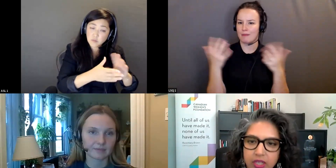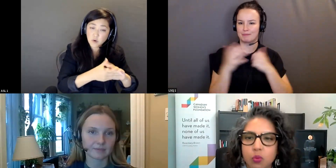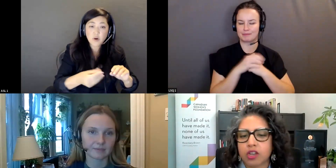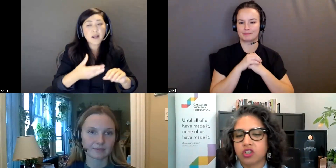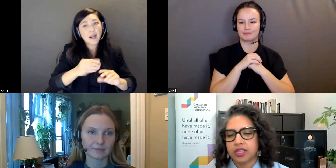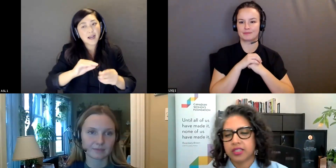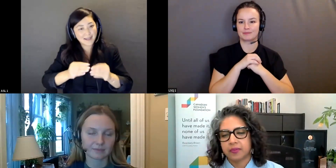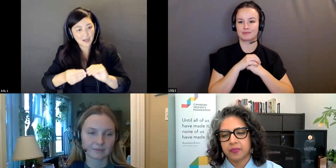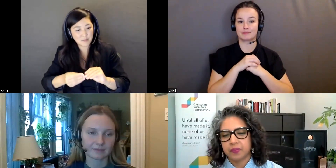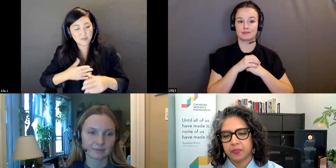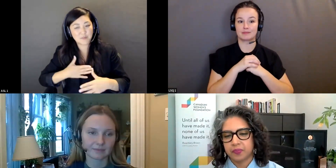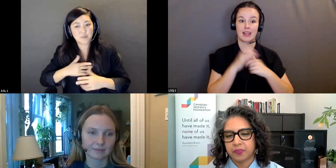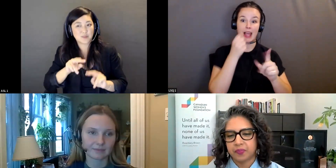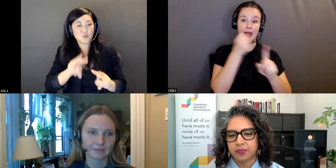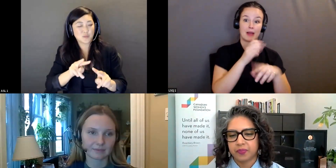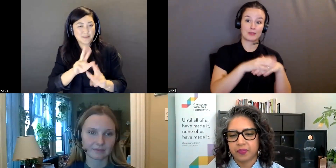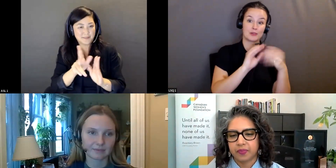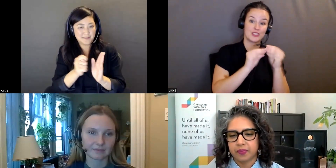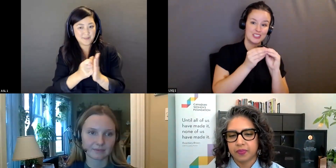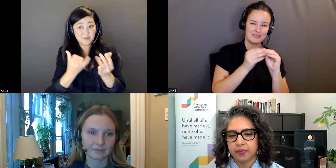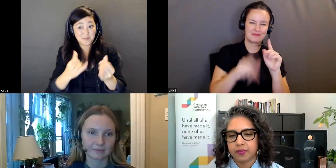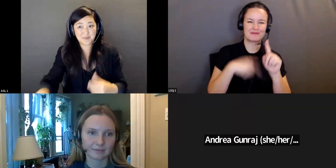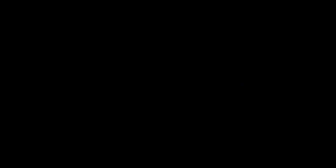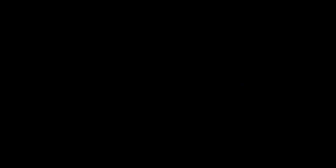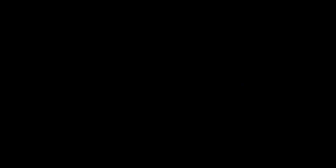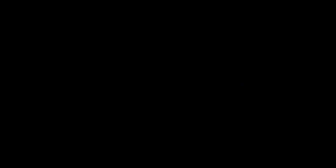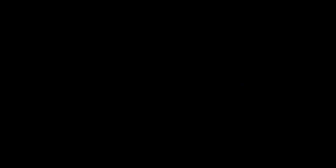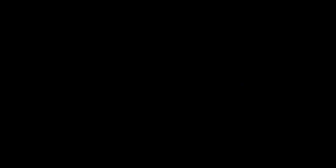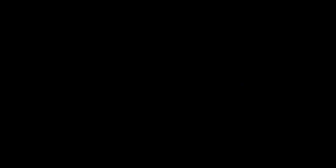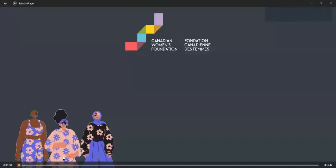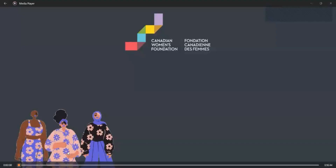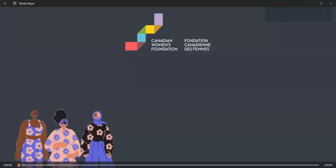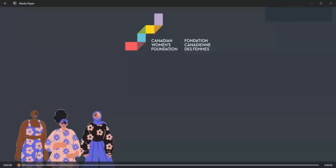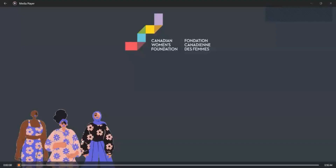en termes de chiffres et en termes d'histoire. Nous allons passer aux vidéos.